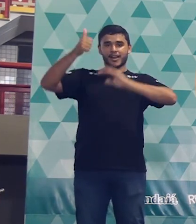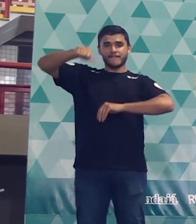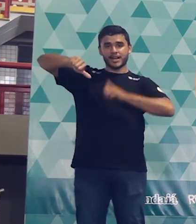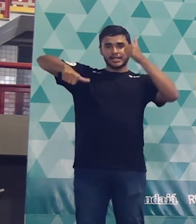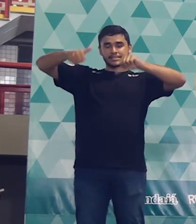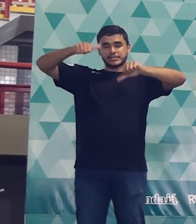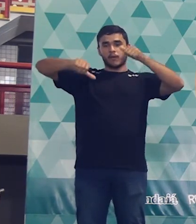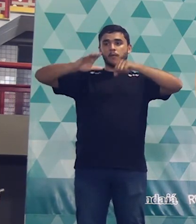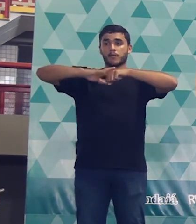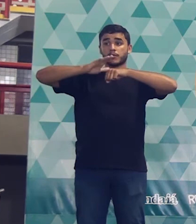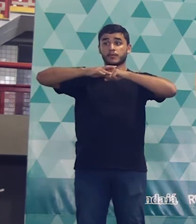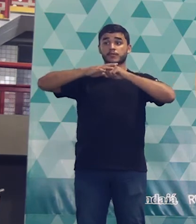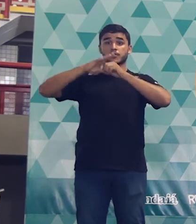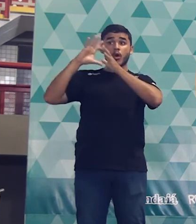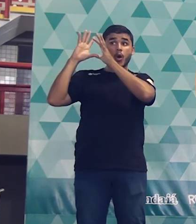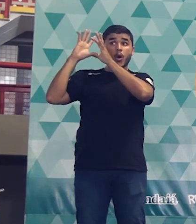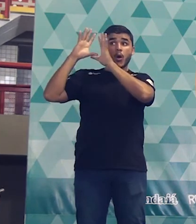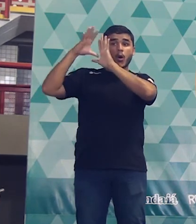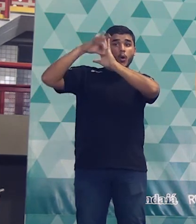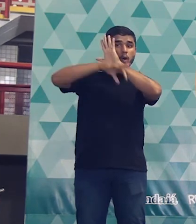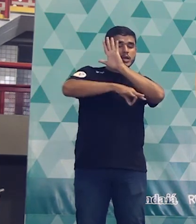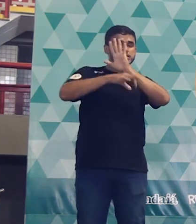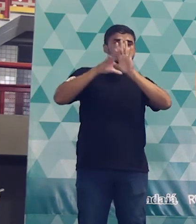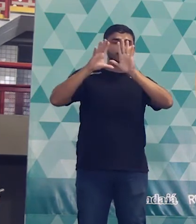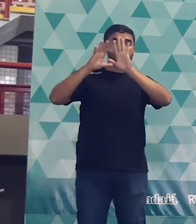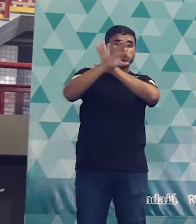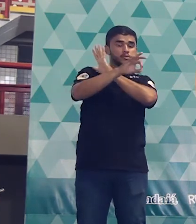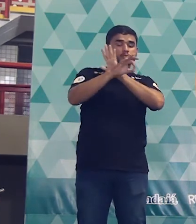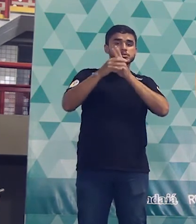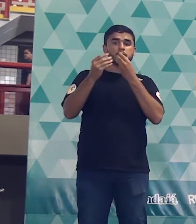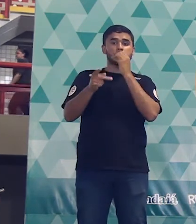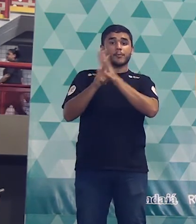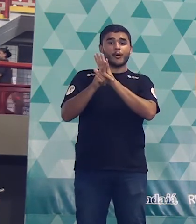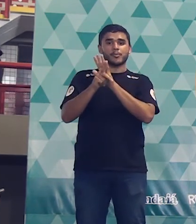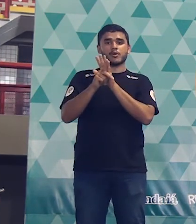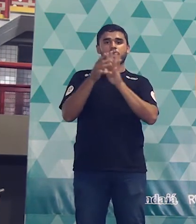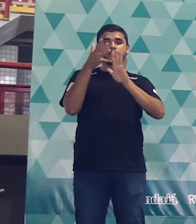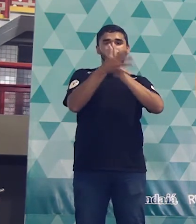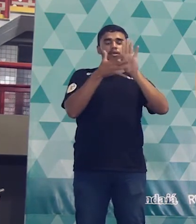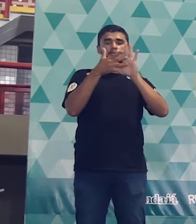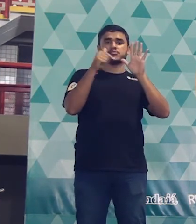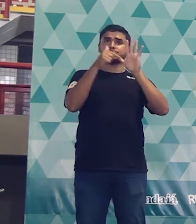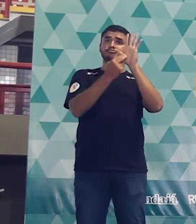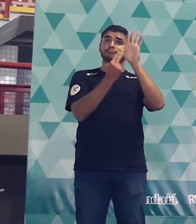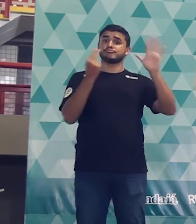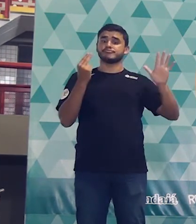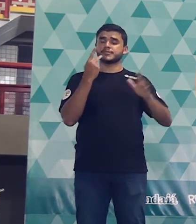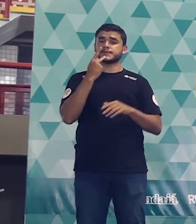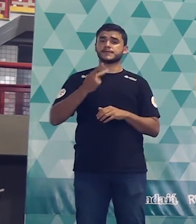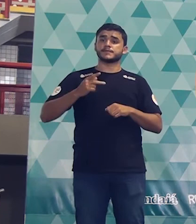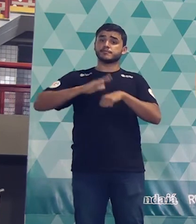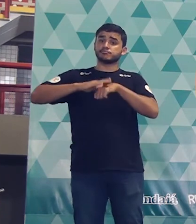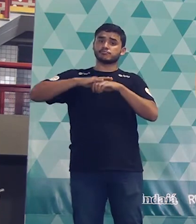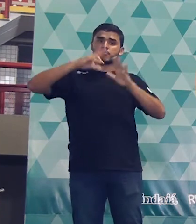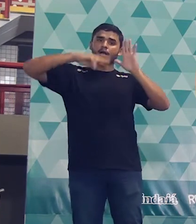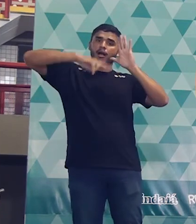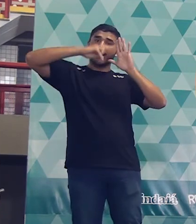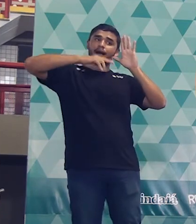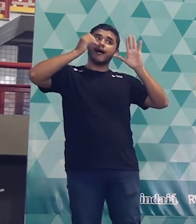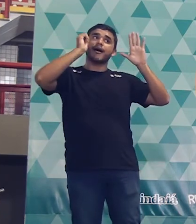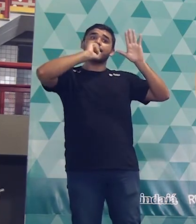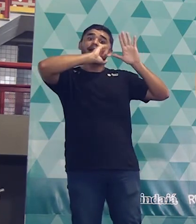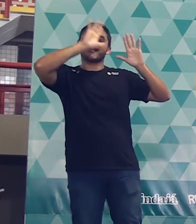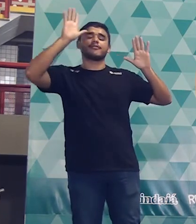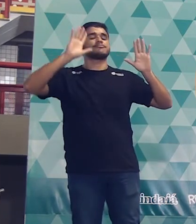tá? O que o autor quis dizer com isso? Aí as informações que interessam não estão mais na superfície do texto,